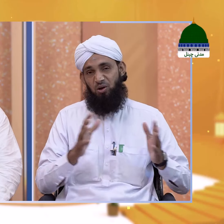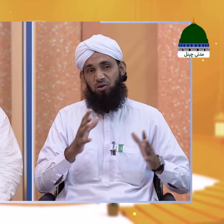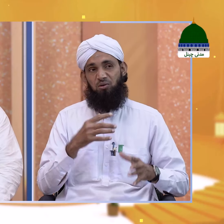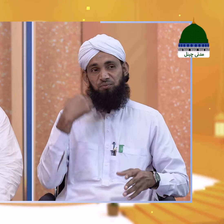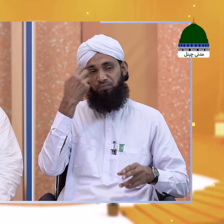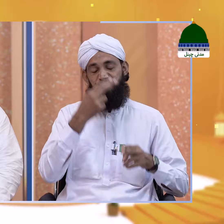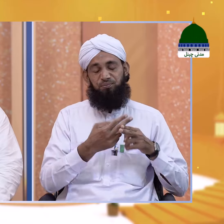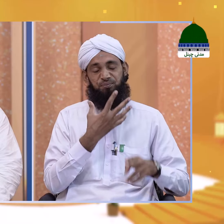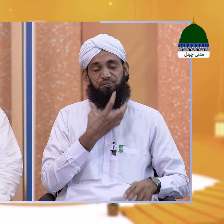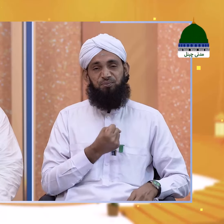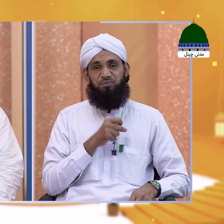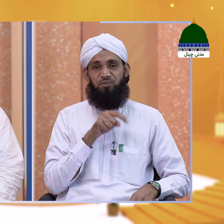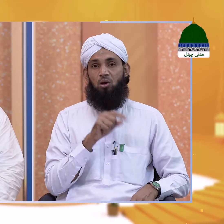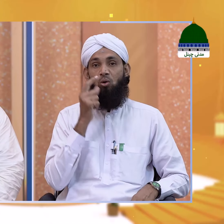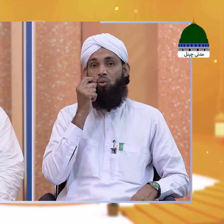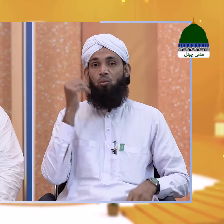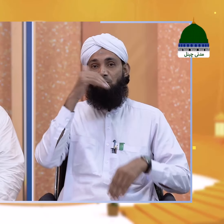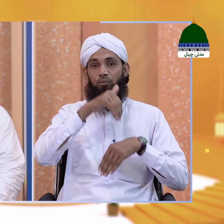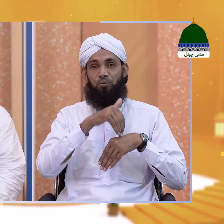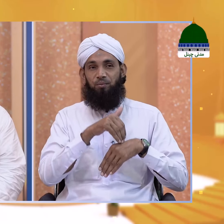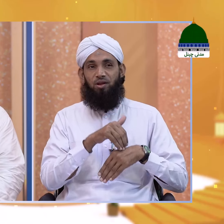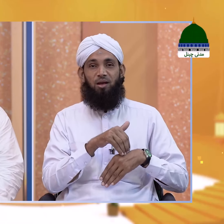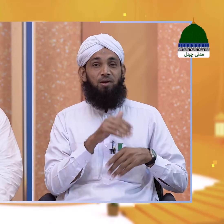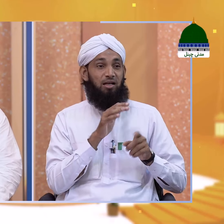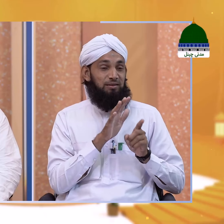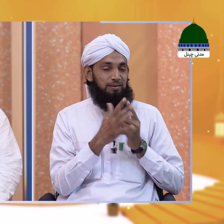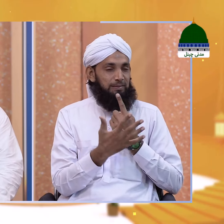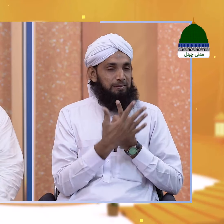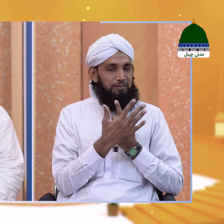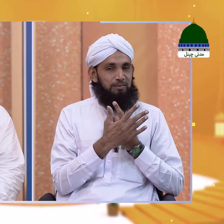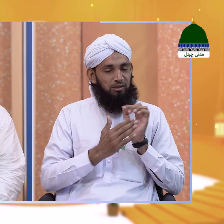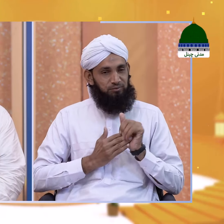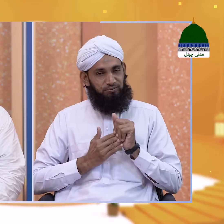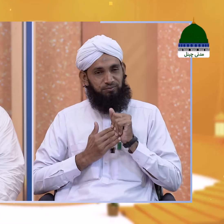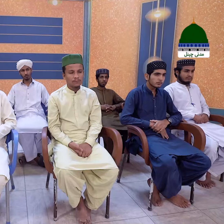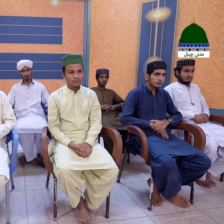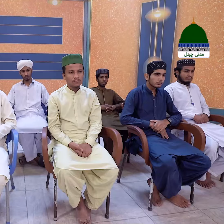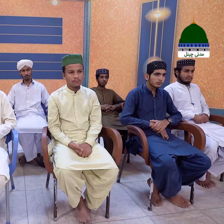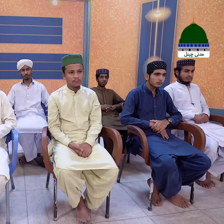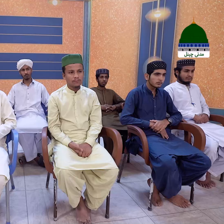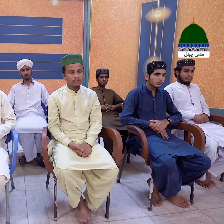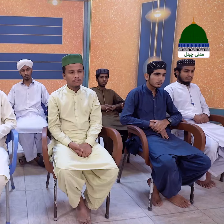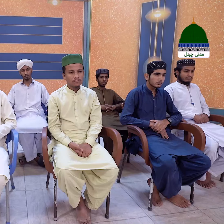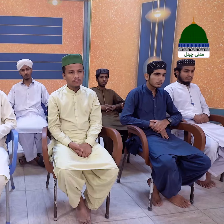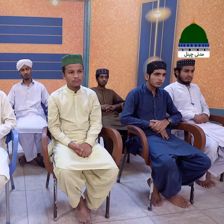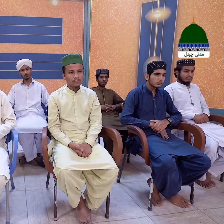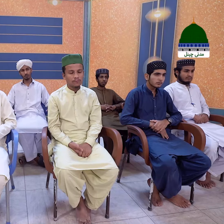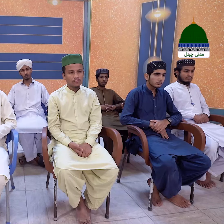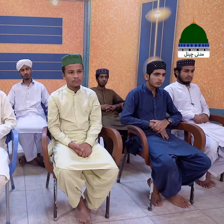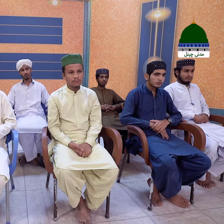ہو، ایسے میں کوئی آ کر دل کو حوصلہ دے، دل جوئی کی باتیں کریں، تو احساس ہوتا ہے کہ دین اسلام